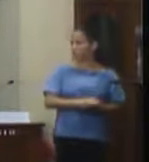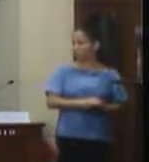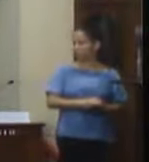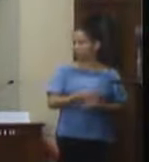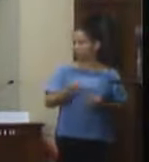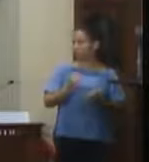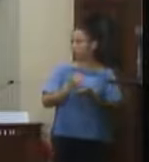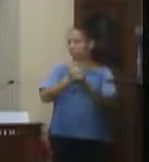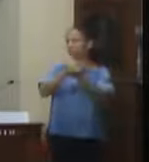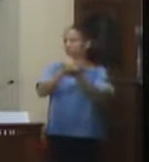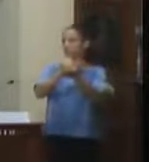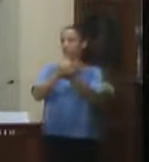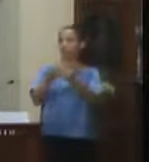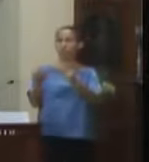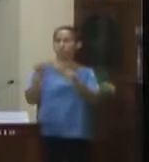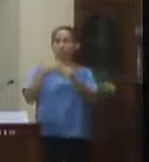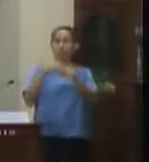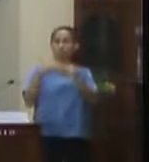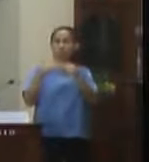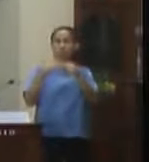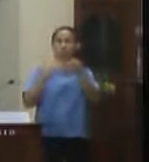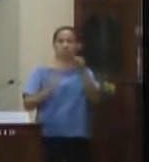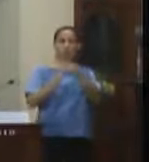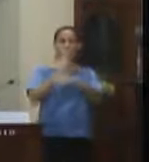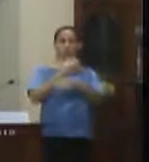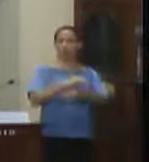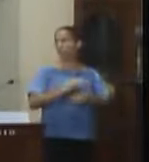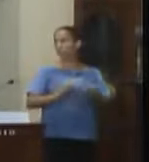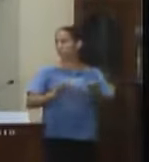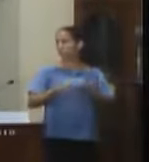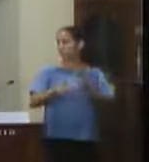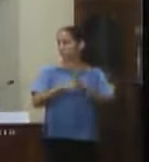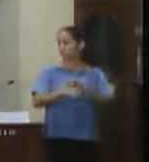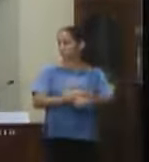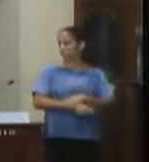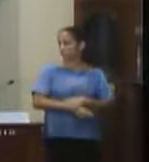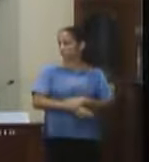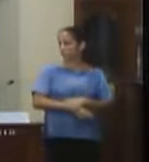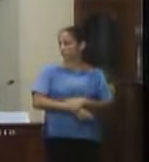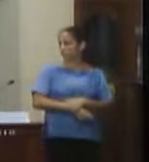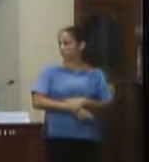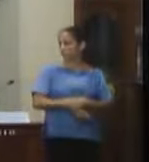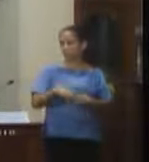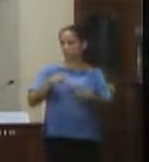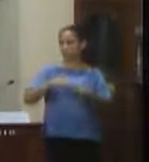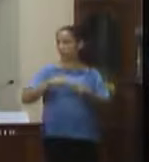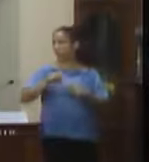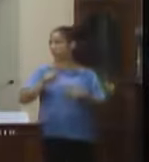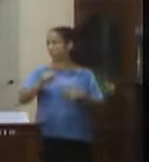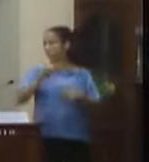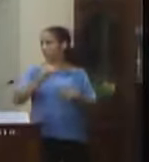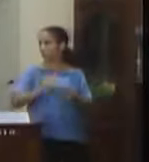o apoio para essa minha iniciativa. Eu agradeço. Doutor Saulo.